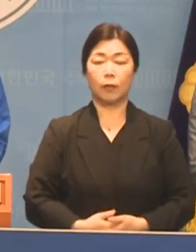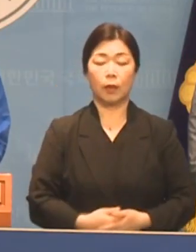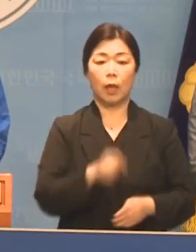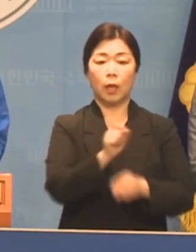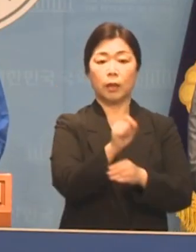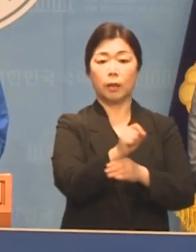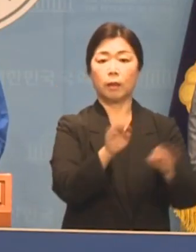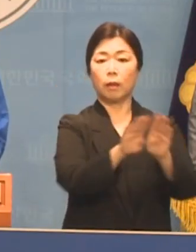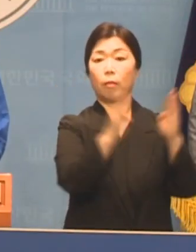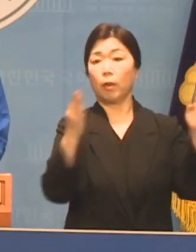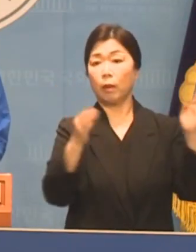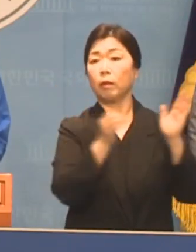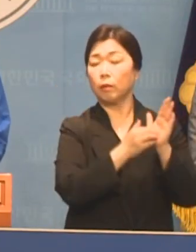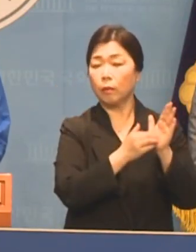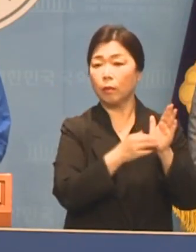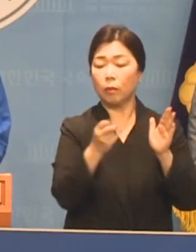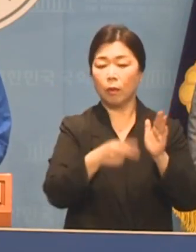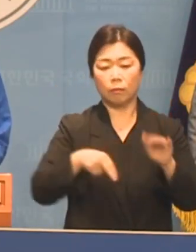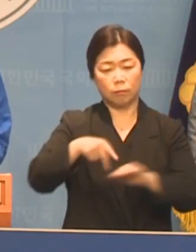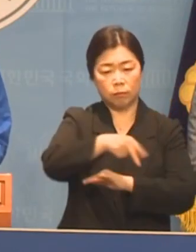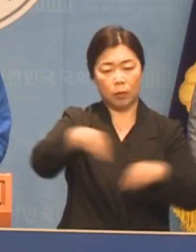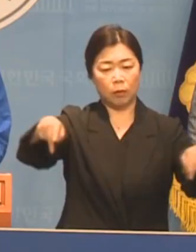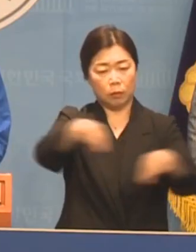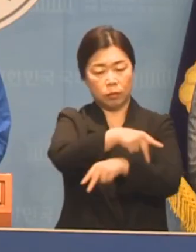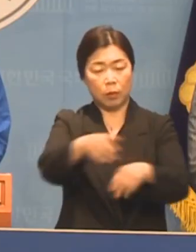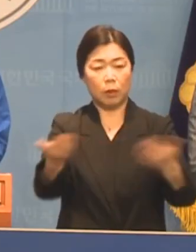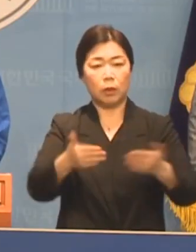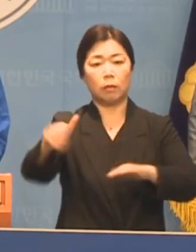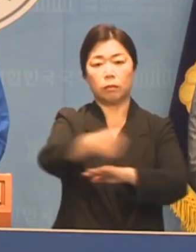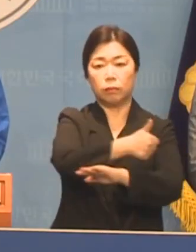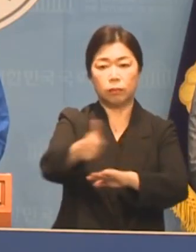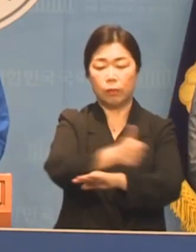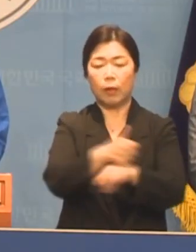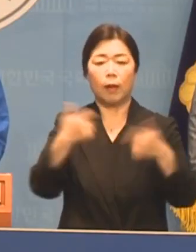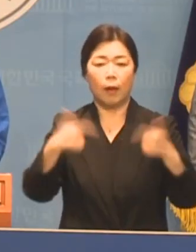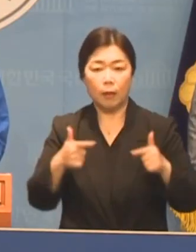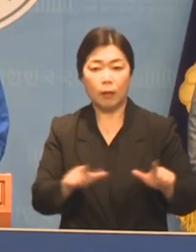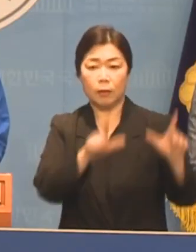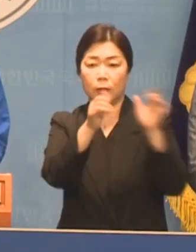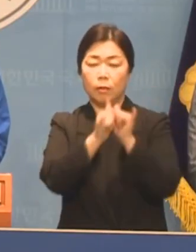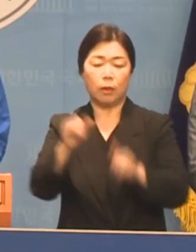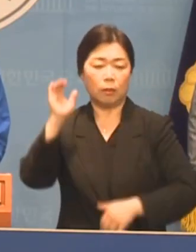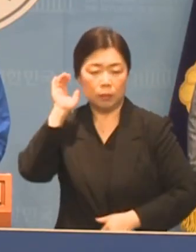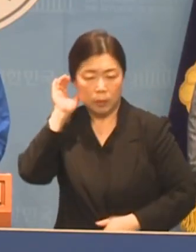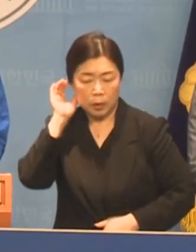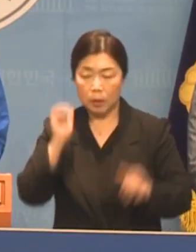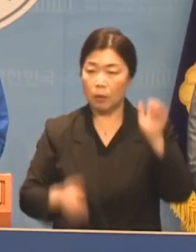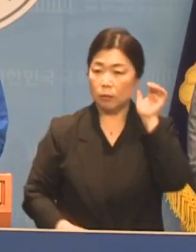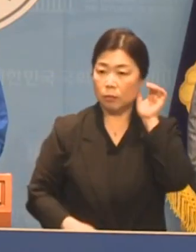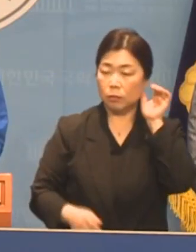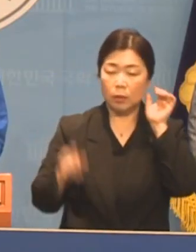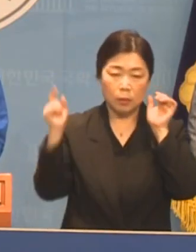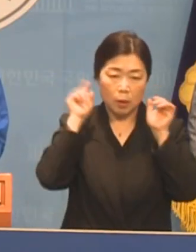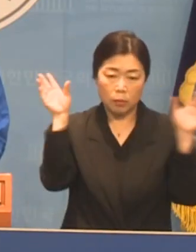집무실을 개방하고 걸어서 출퇴근하면서 늘 시민들에게 귀를 열어놓았습니다.